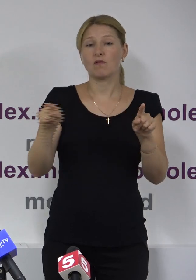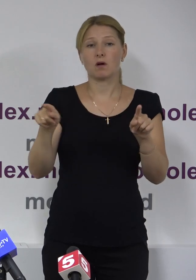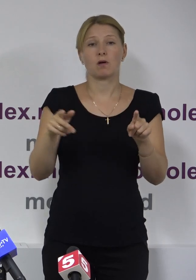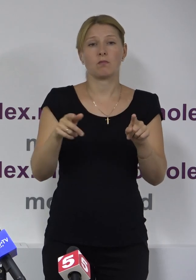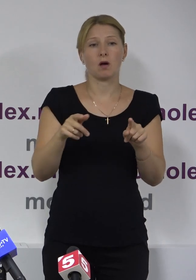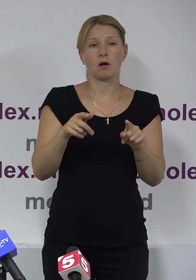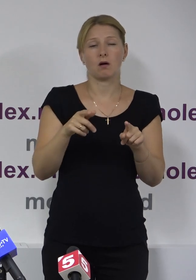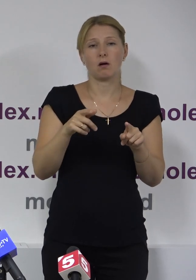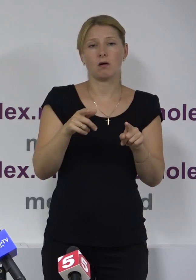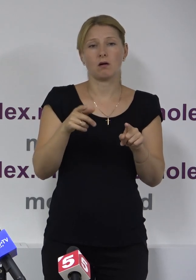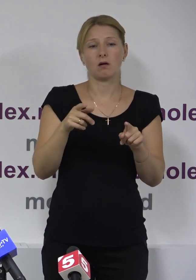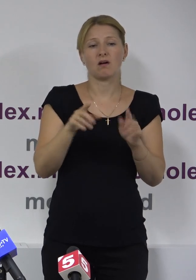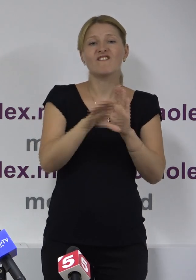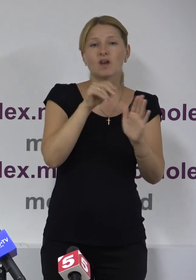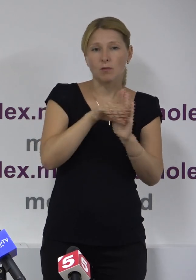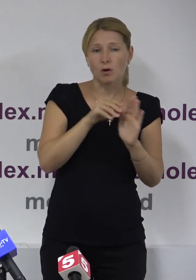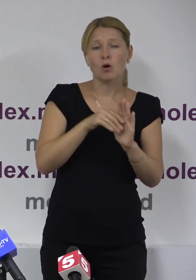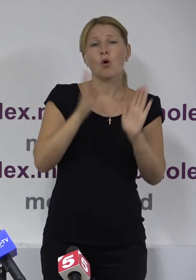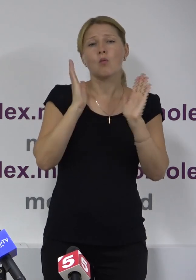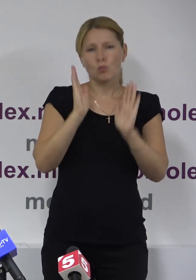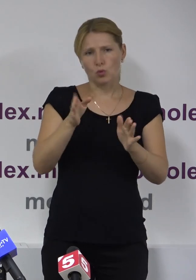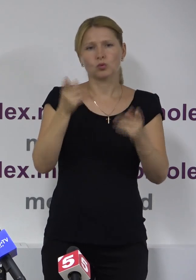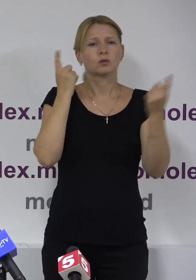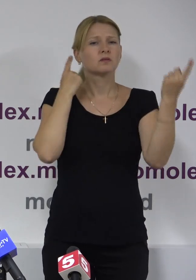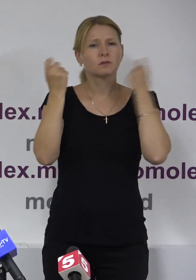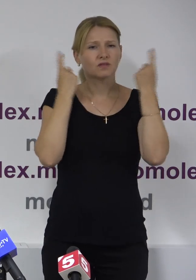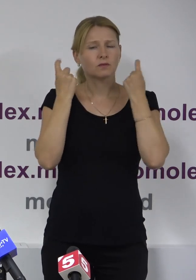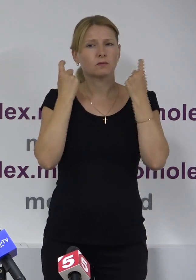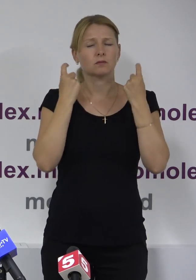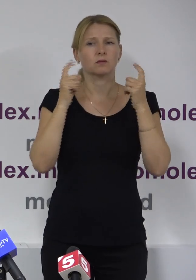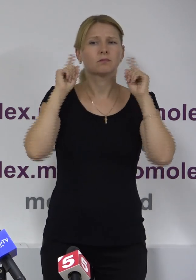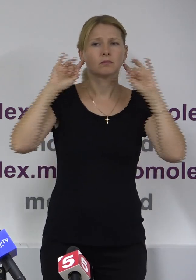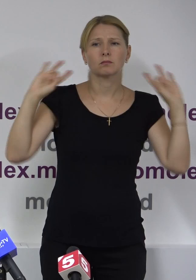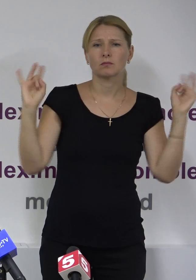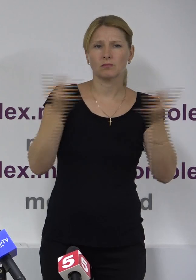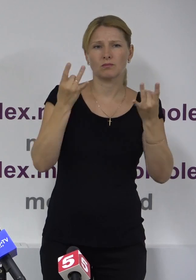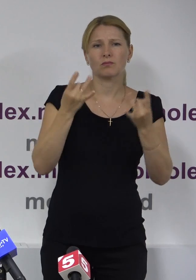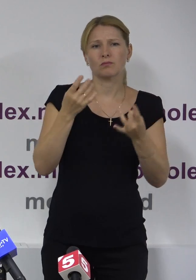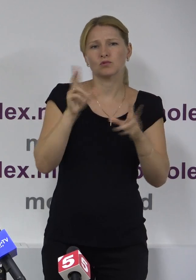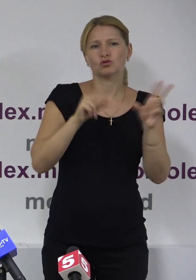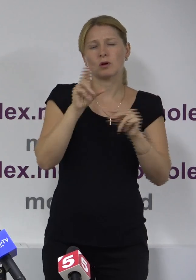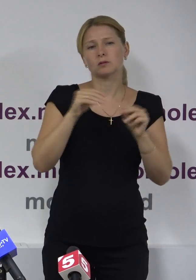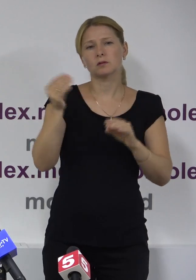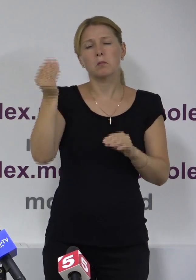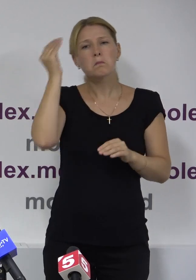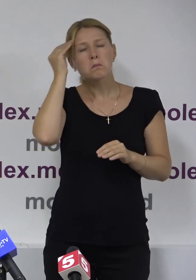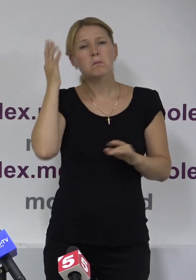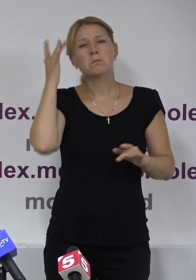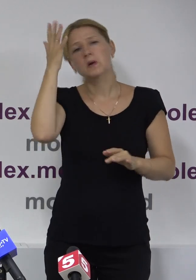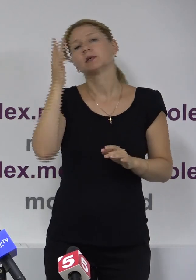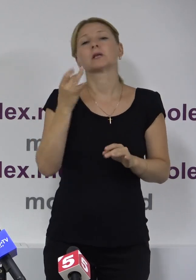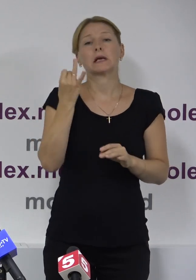și câteva idei vor răsuna în continuare la acest subiect. La fel, vom avea